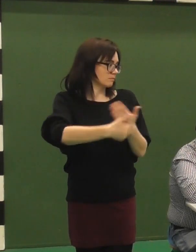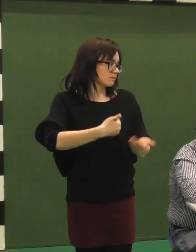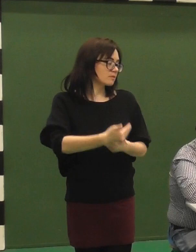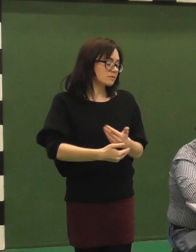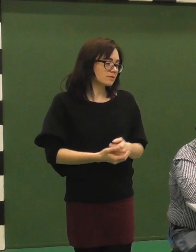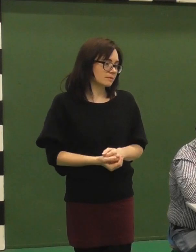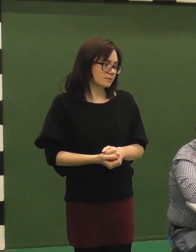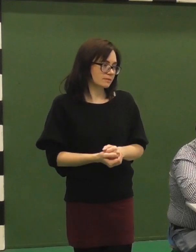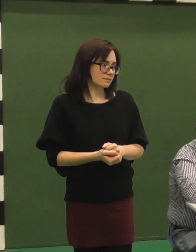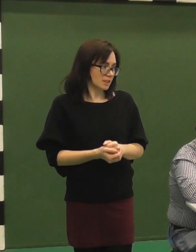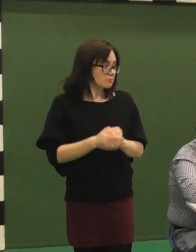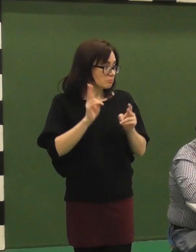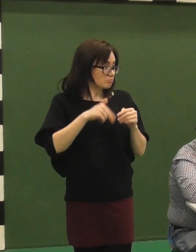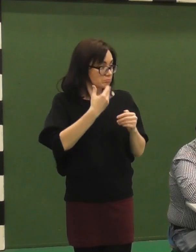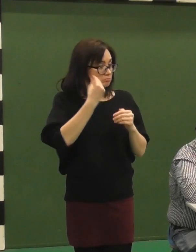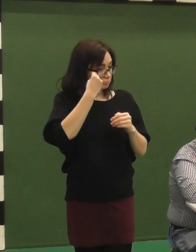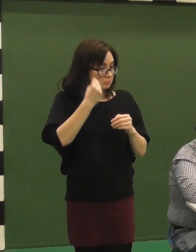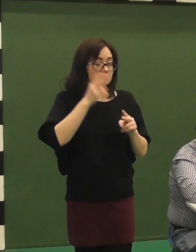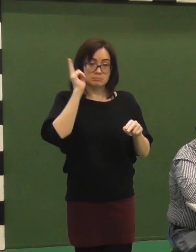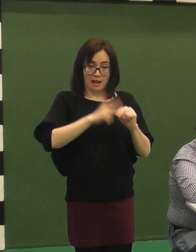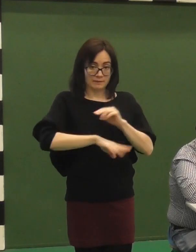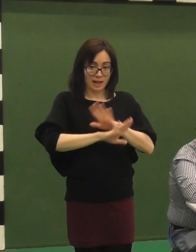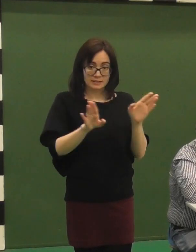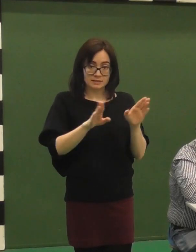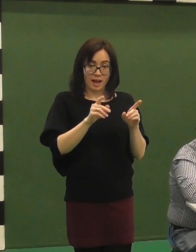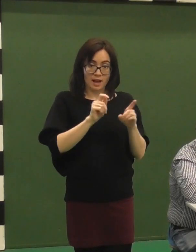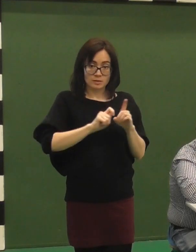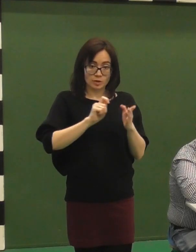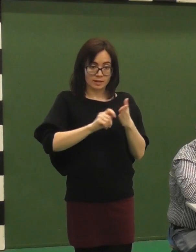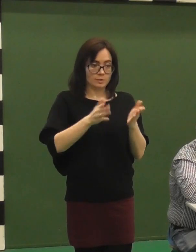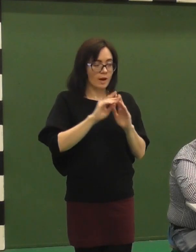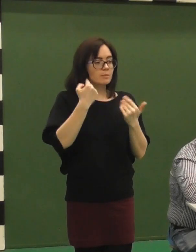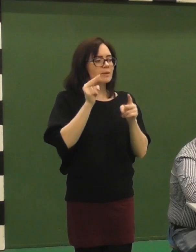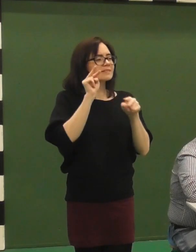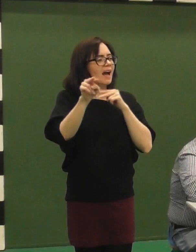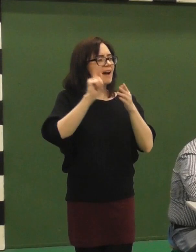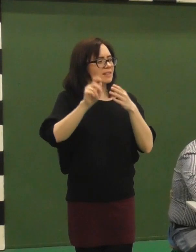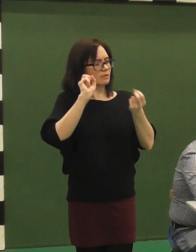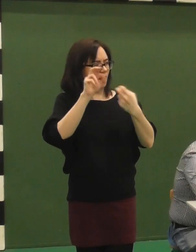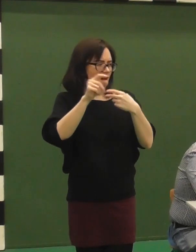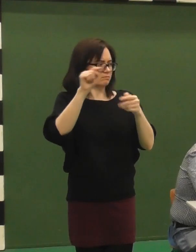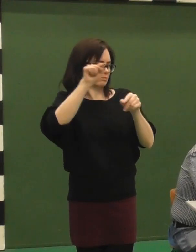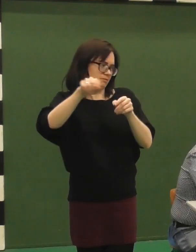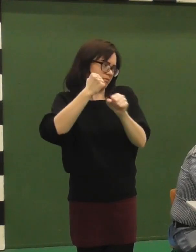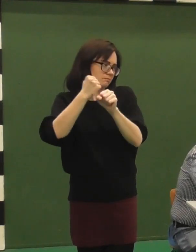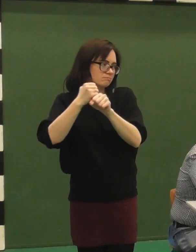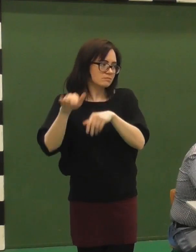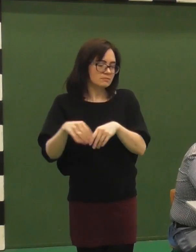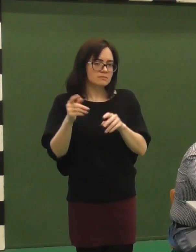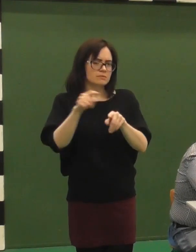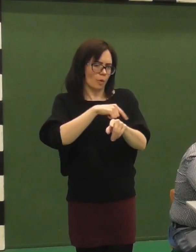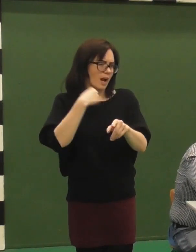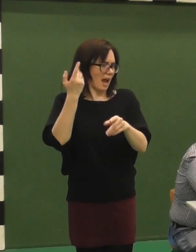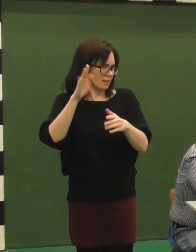És el is végezte, és távirat irodánál dolgozott. Nagyon sokáig.